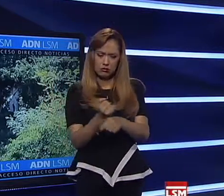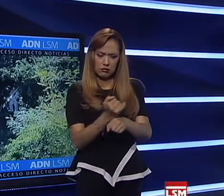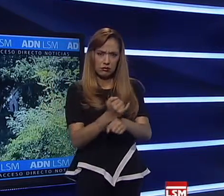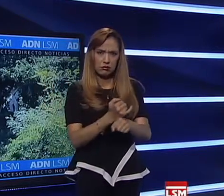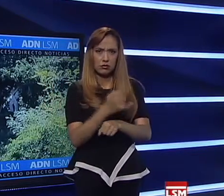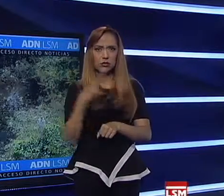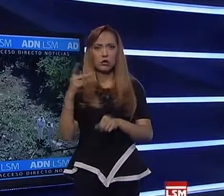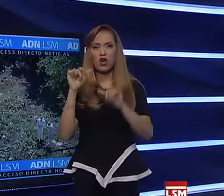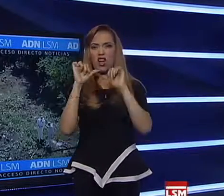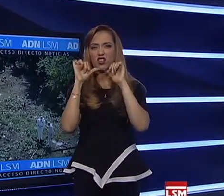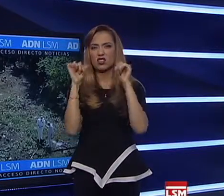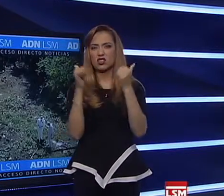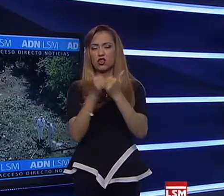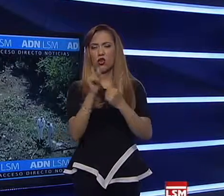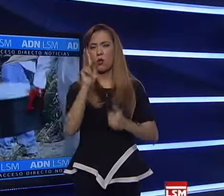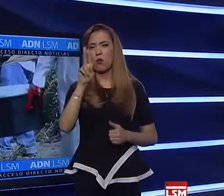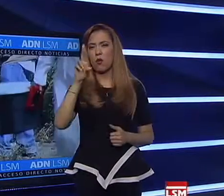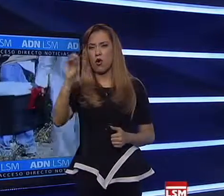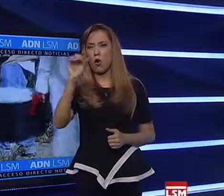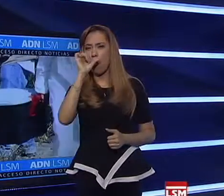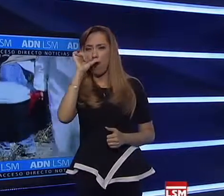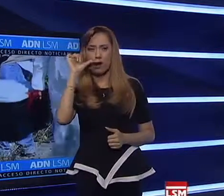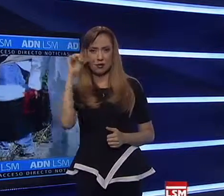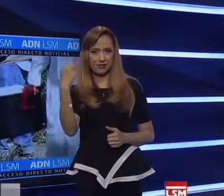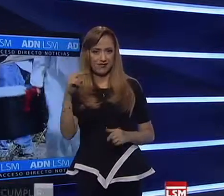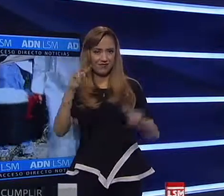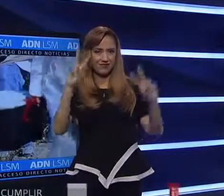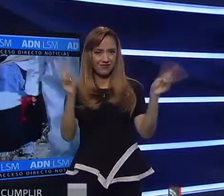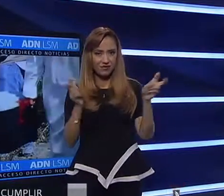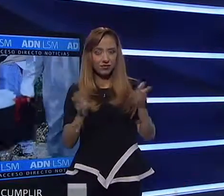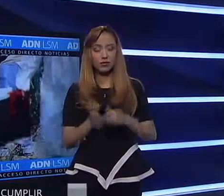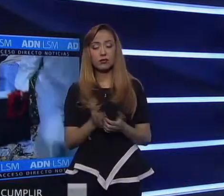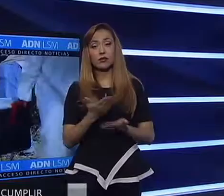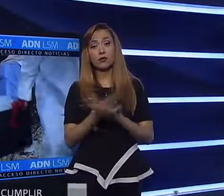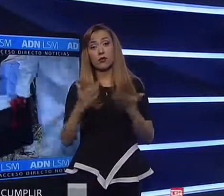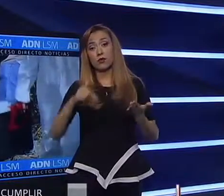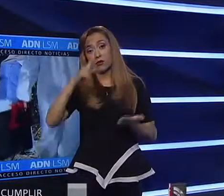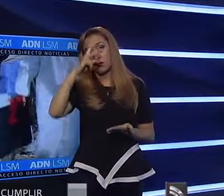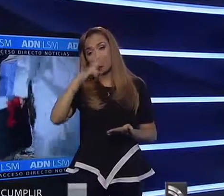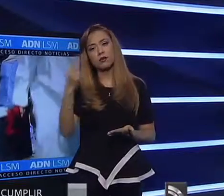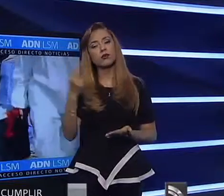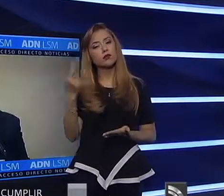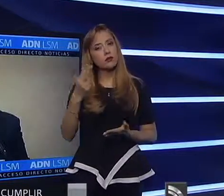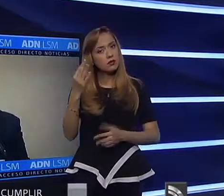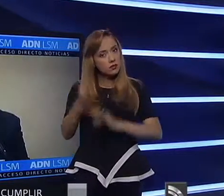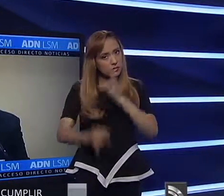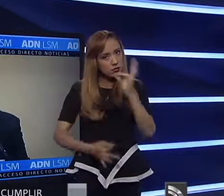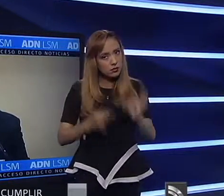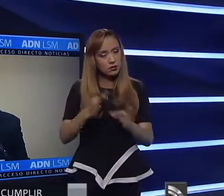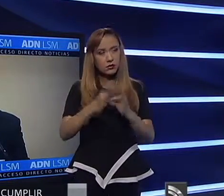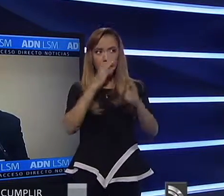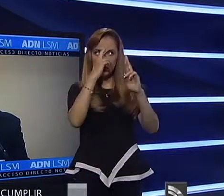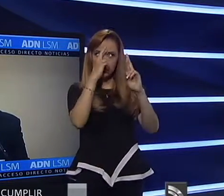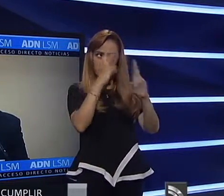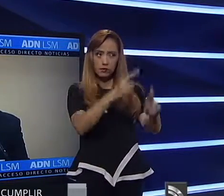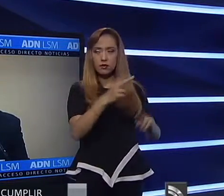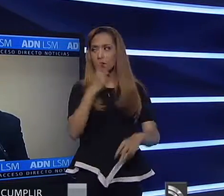Juárez. Se destacó la importancia de que las autoridades mexicanas cumplan con las recomendaciones del grupo de expertos